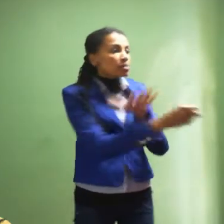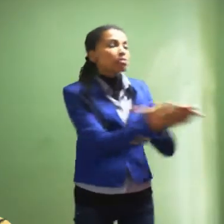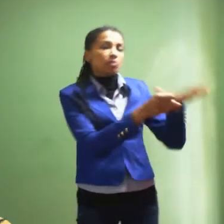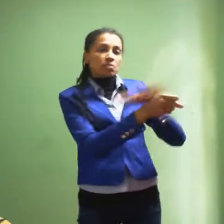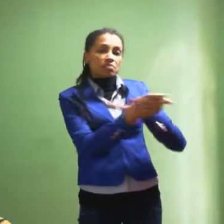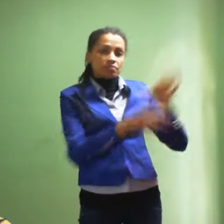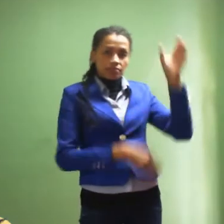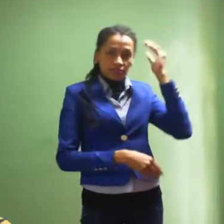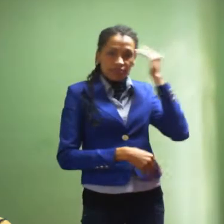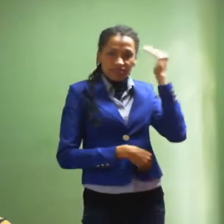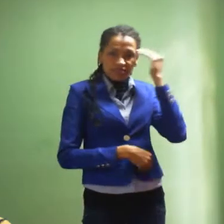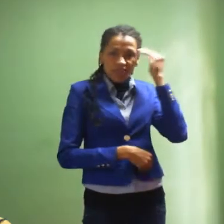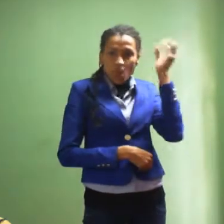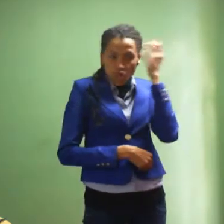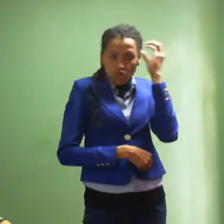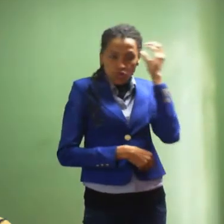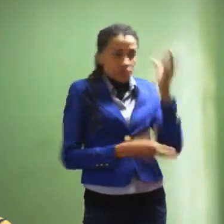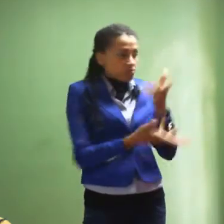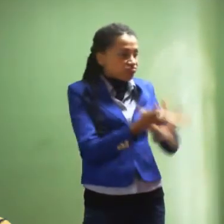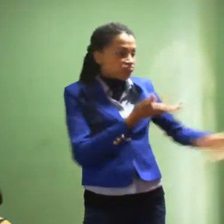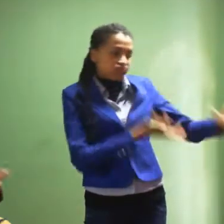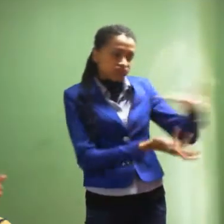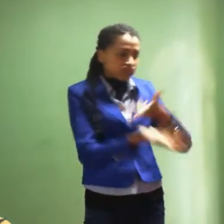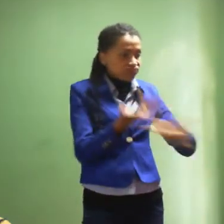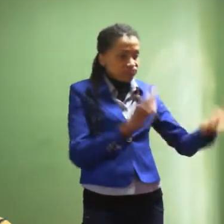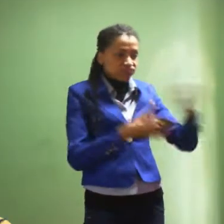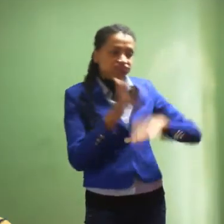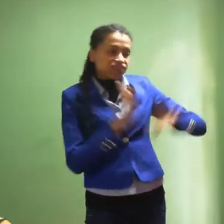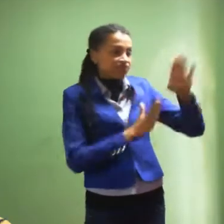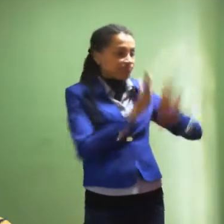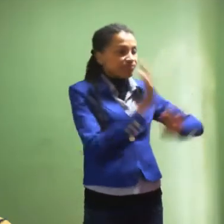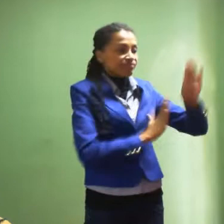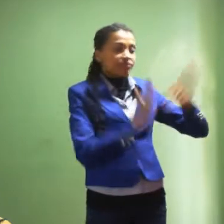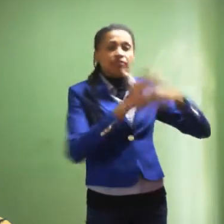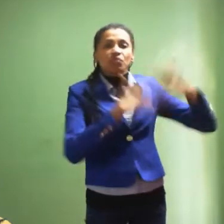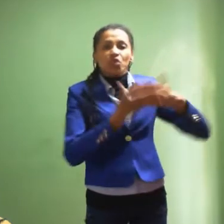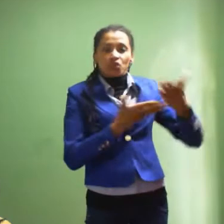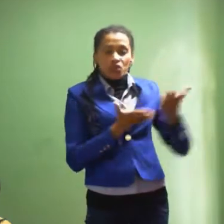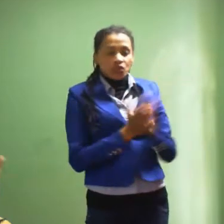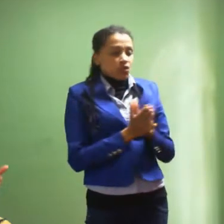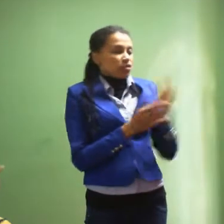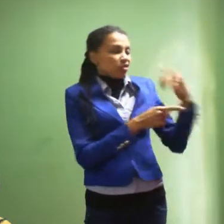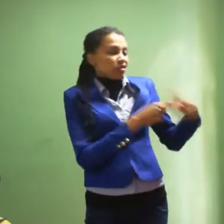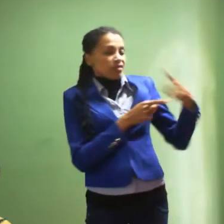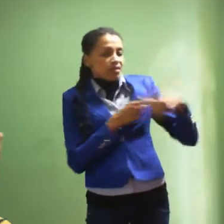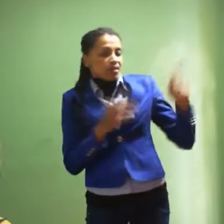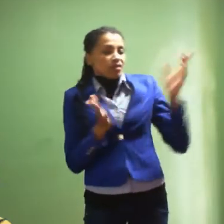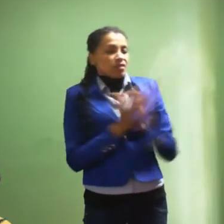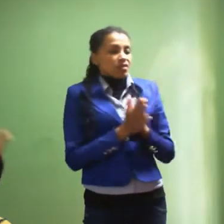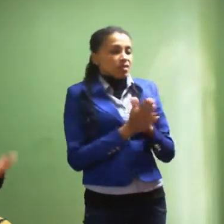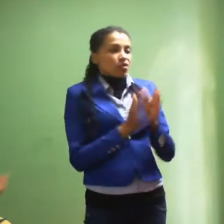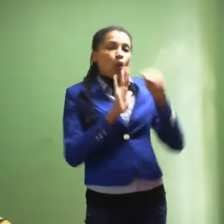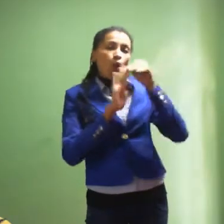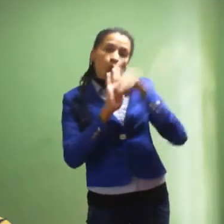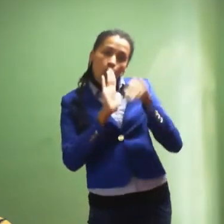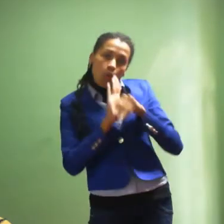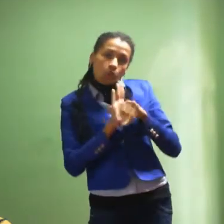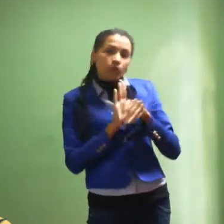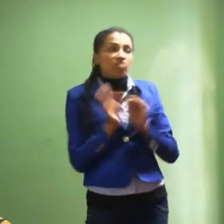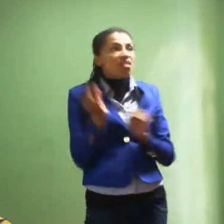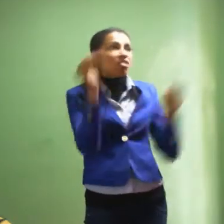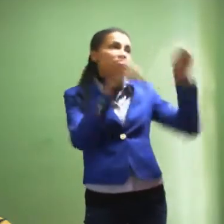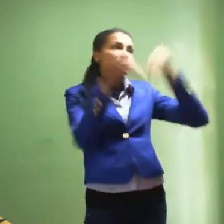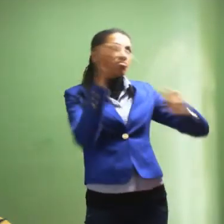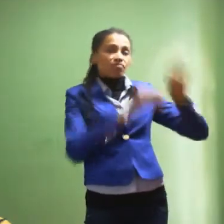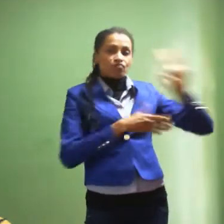que se proponen para que él pueda ir avanzando en los diferentes procesos y subprocesos, en los diferentes contenidos que se mueven en